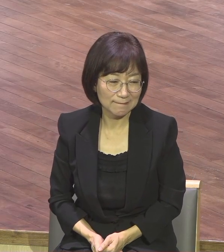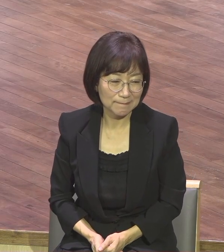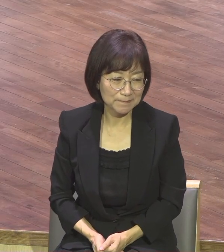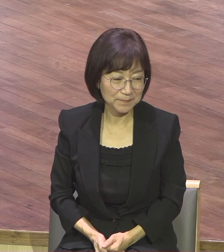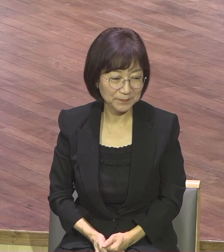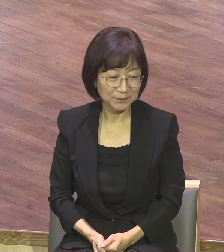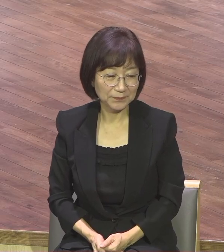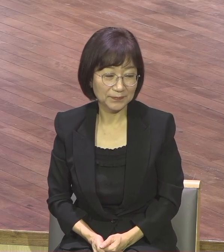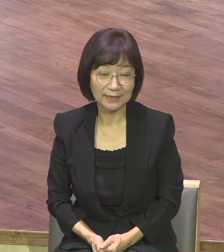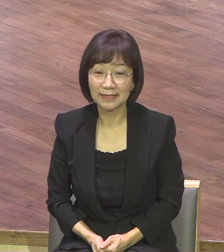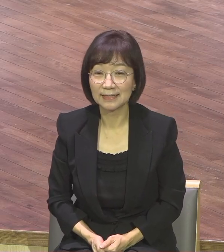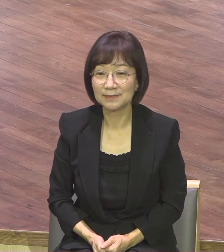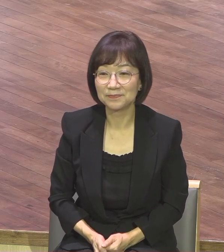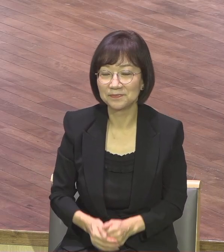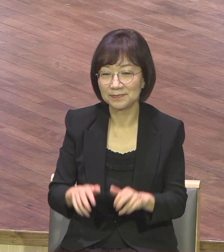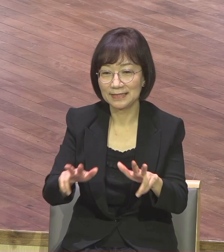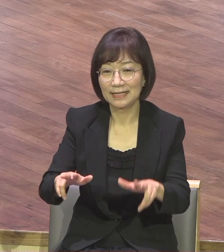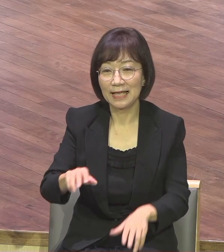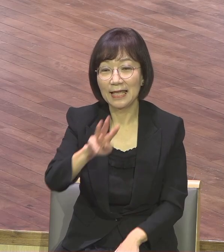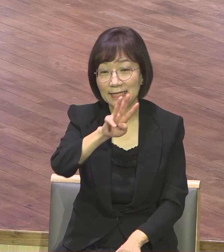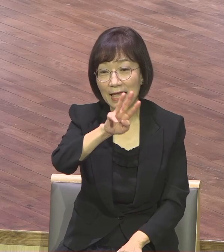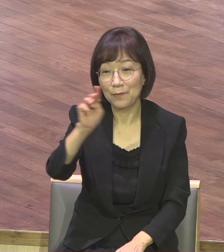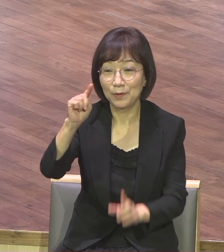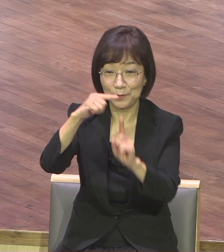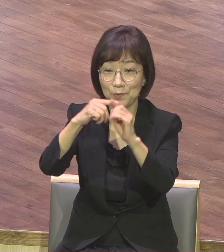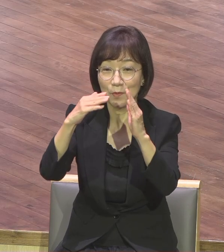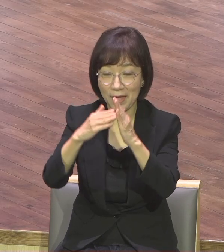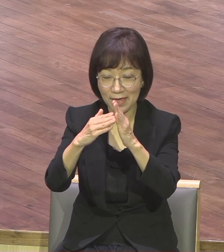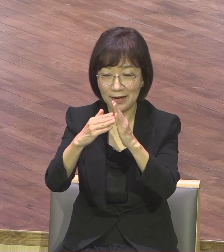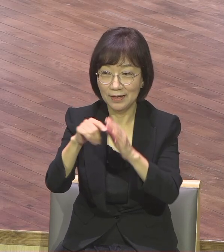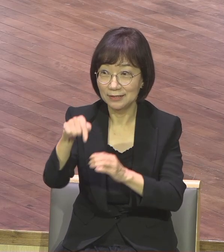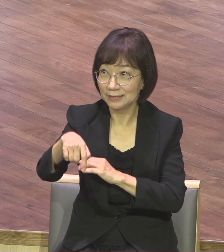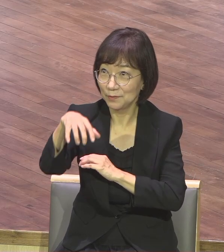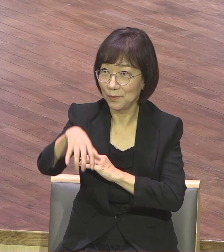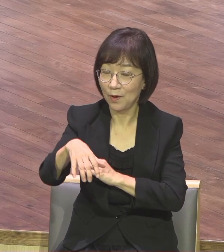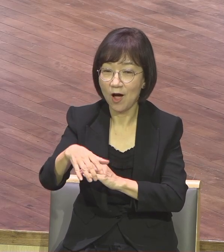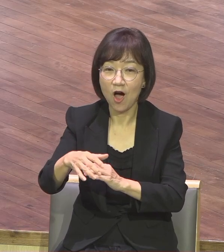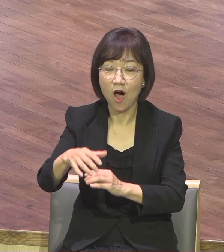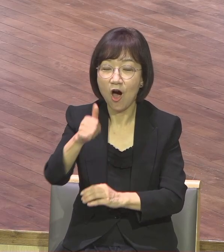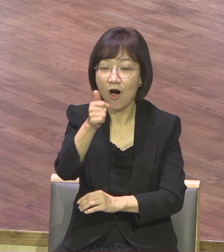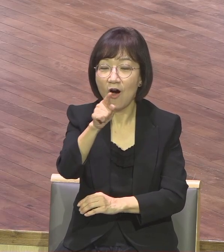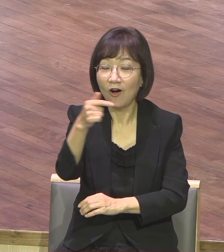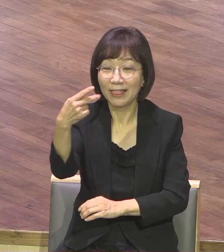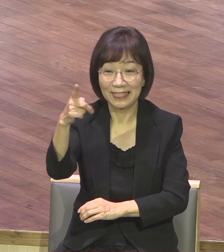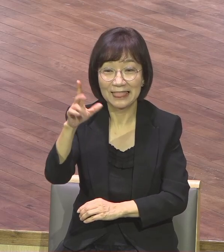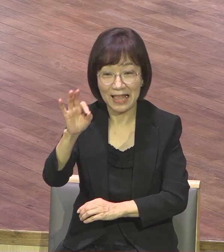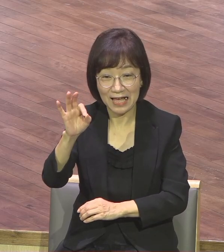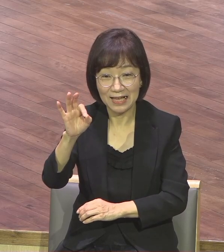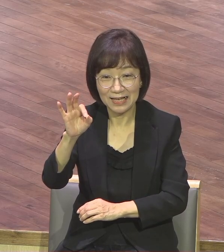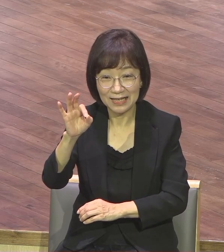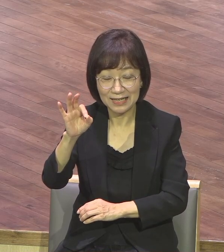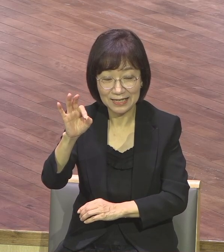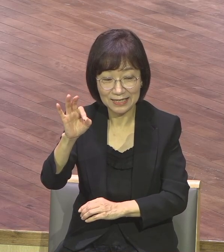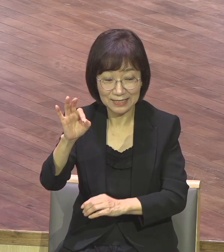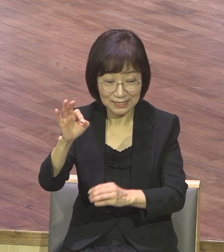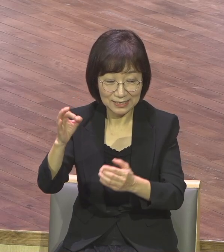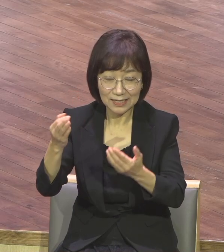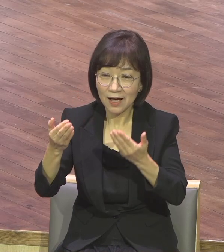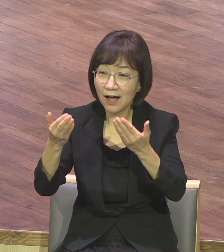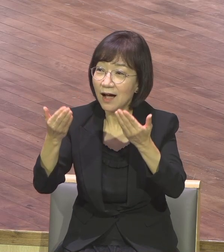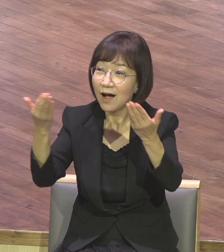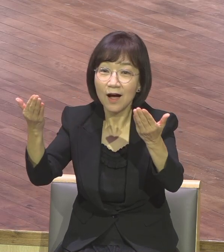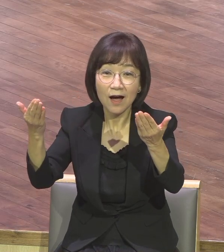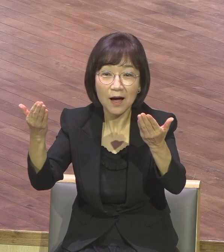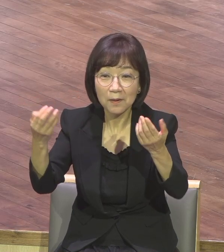지금 우리 영교회가 본당 헌당으로 하나님께 영광을 돌려드리고 있는 것은 여러분의 주어진 일에